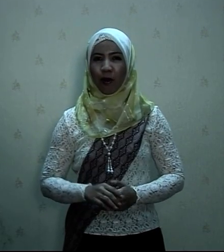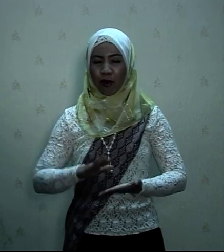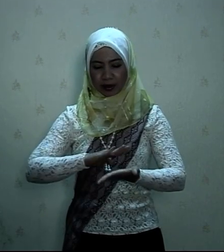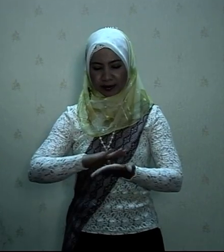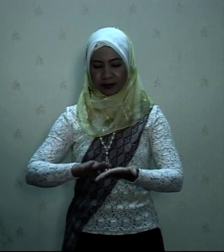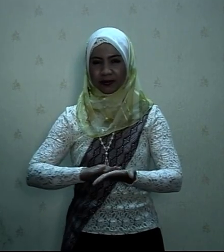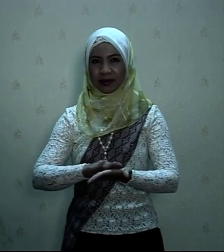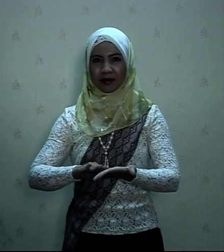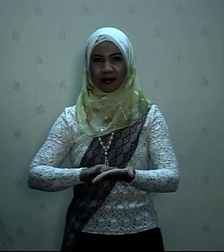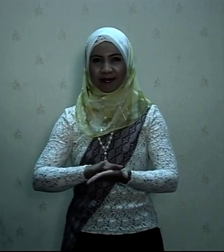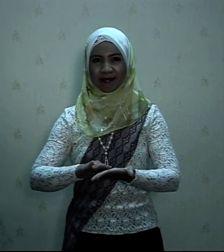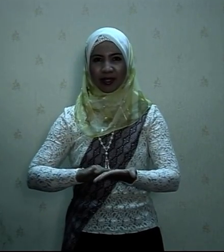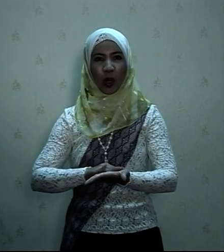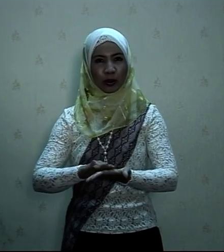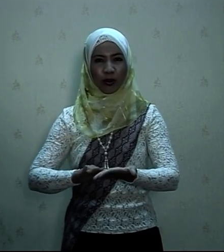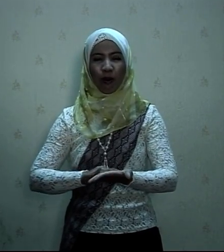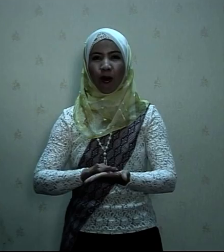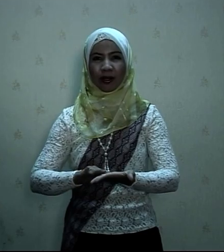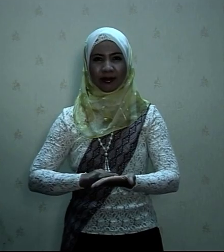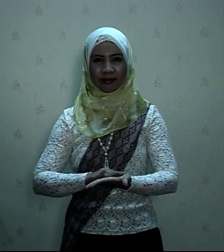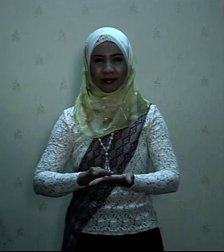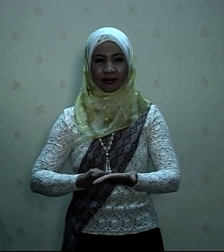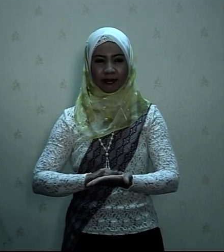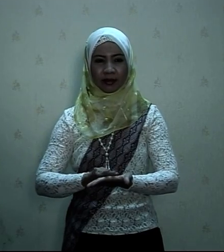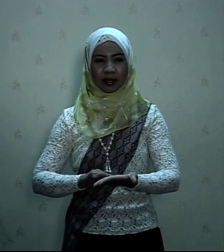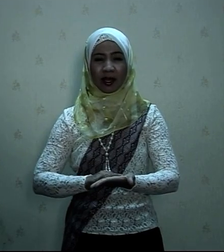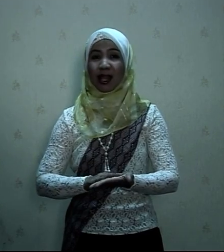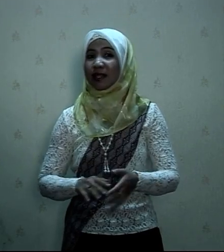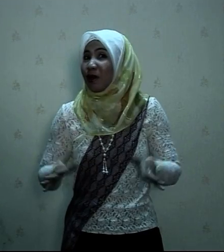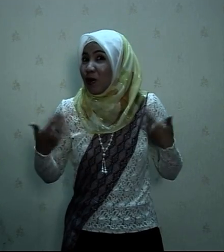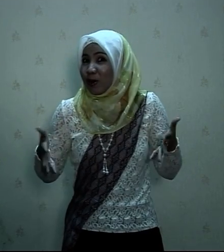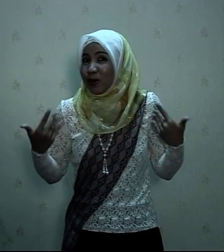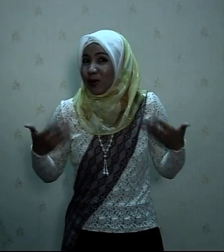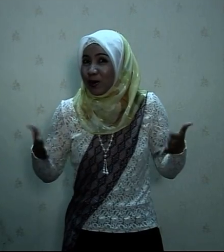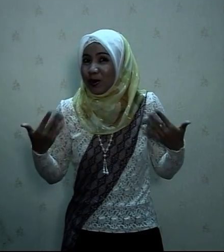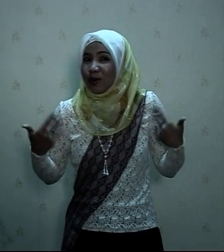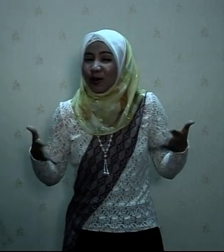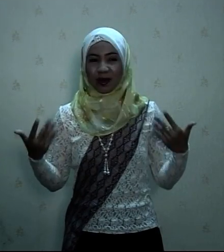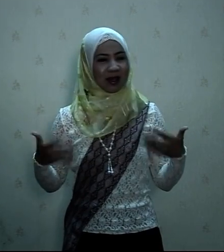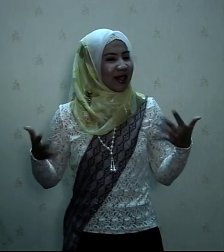ษขอโทษสนุกส